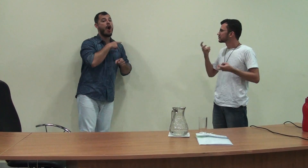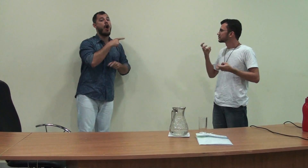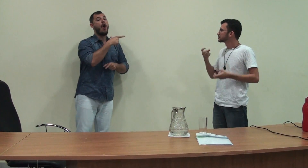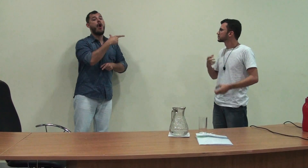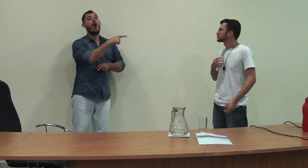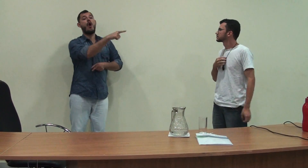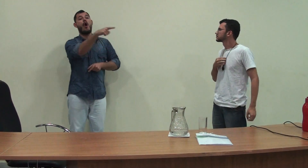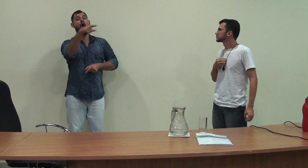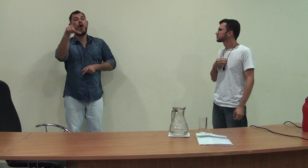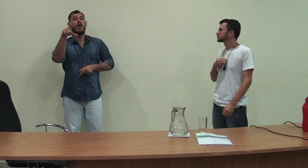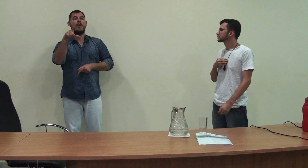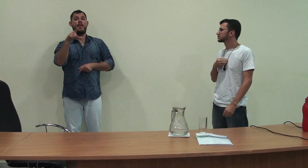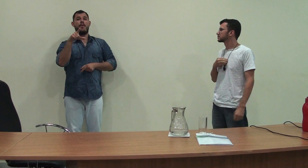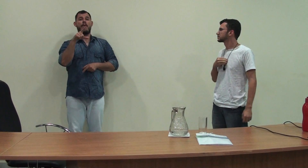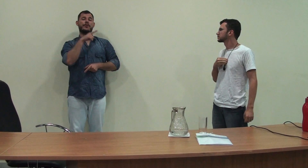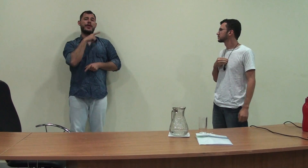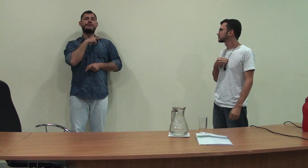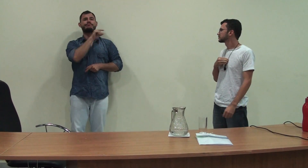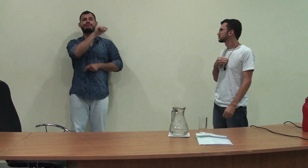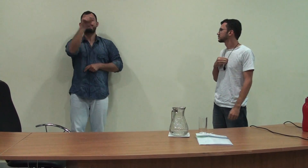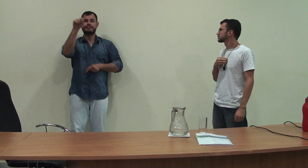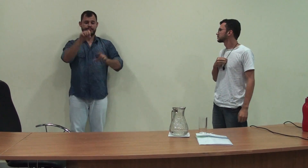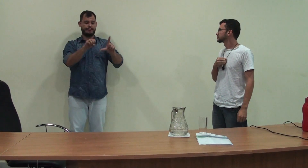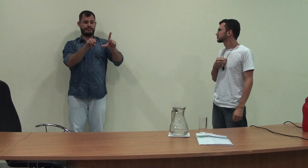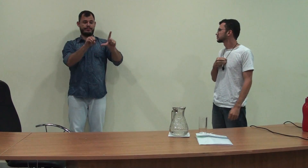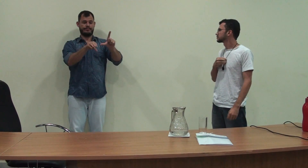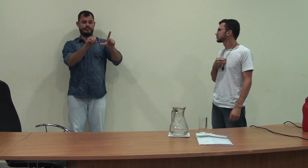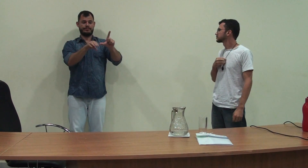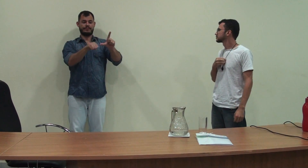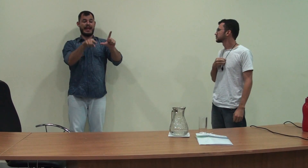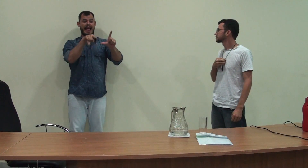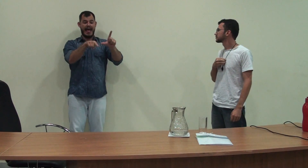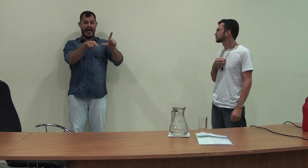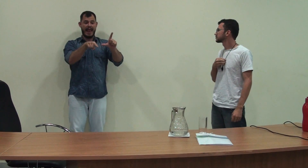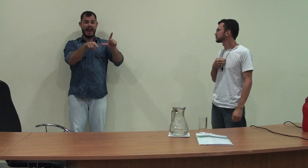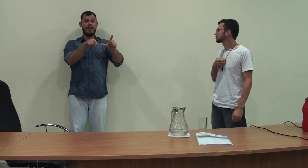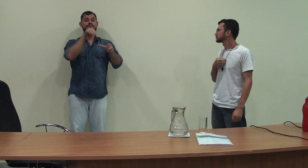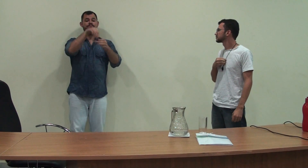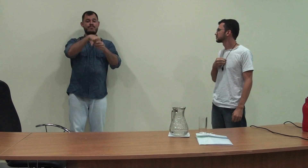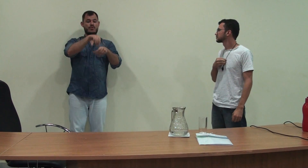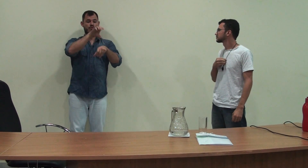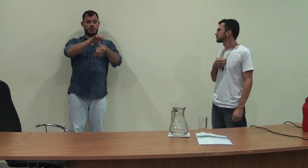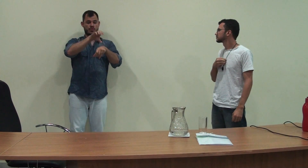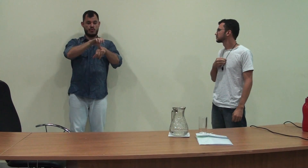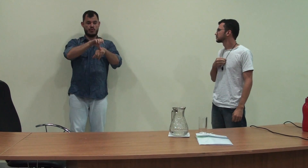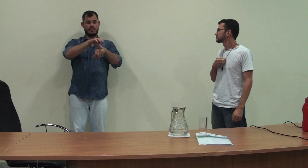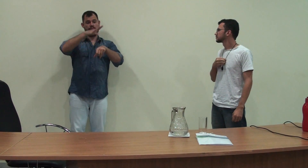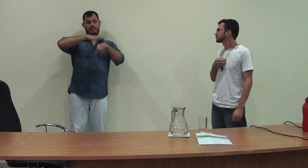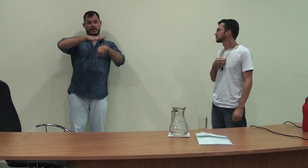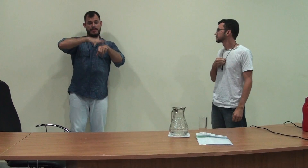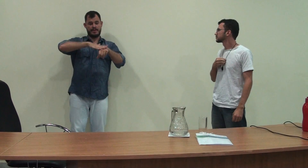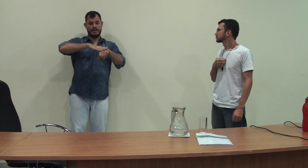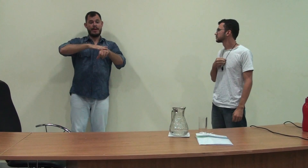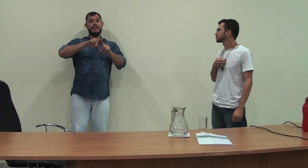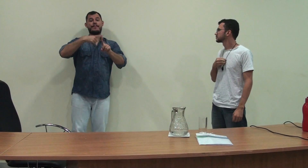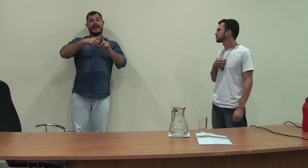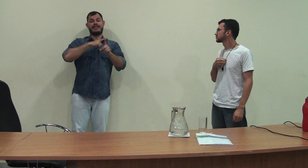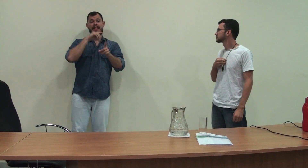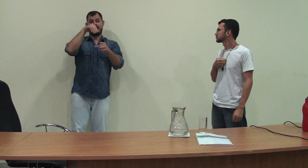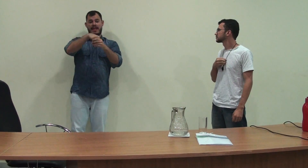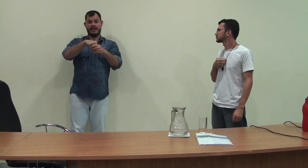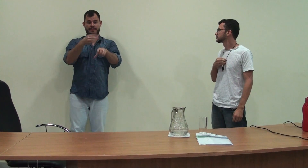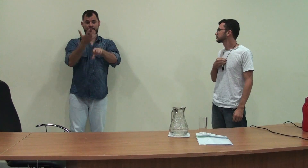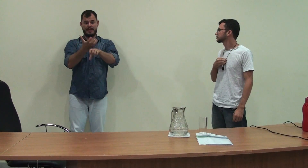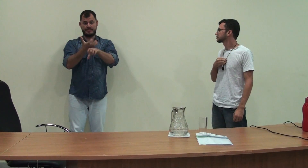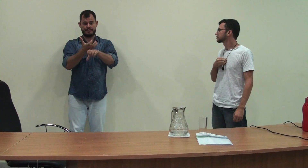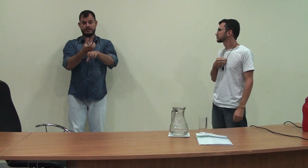um incentivo, eu percebo que é importante mesmo. Por exemplo, de outras licenciaturas, por exemplo, no